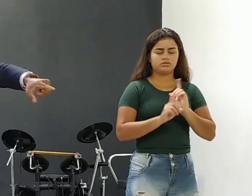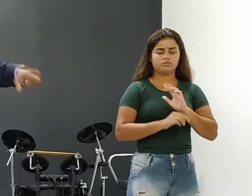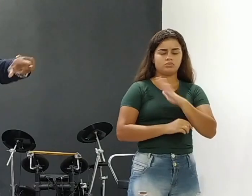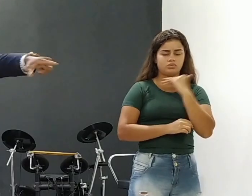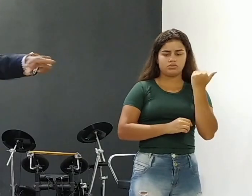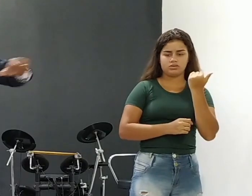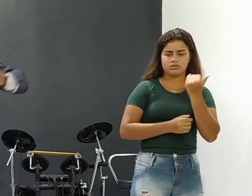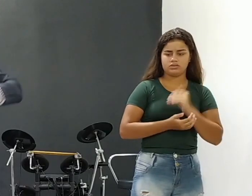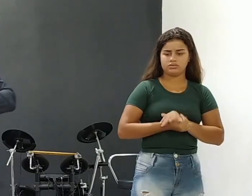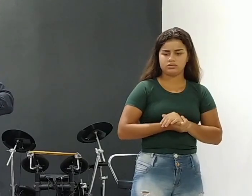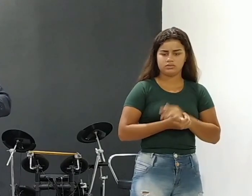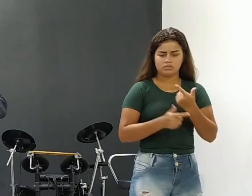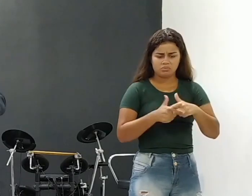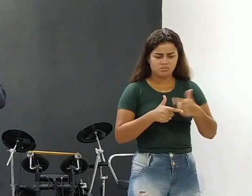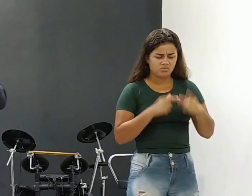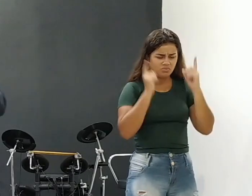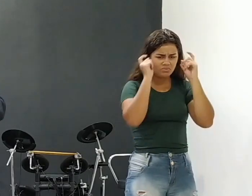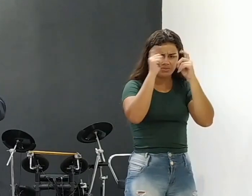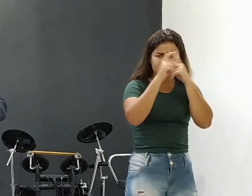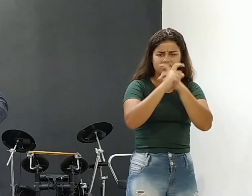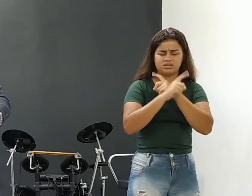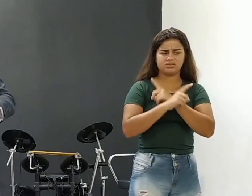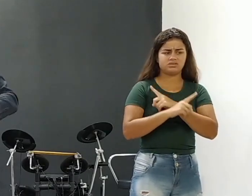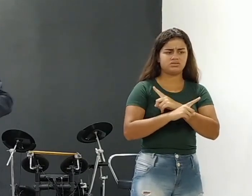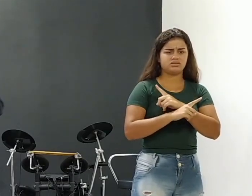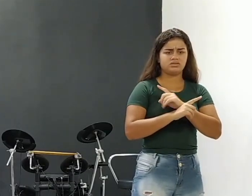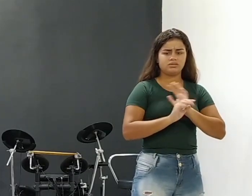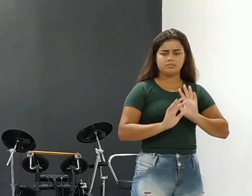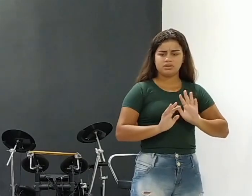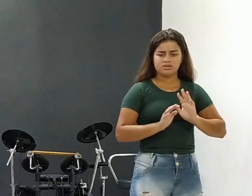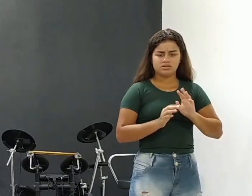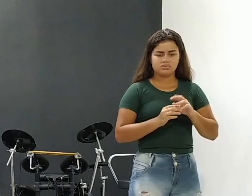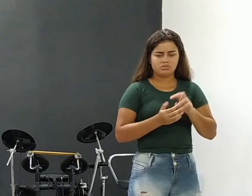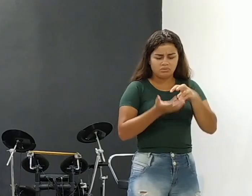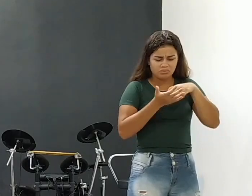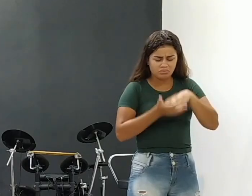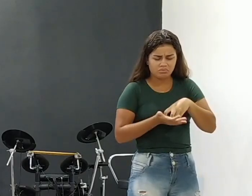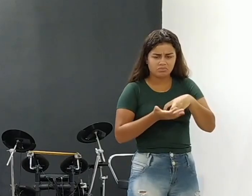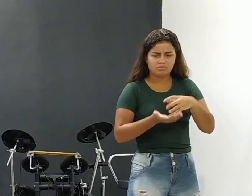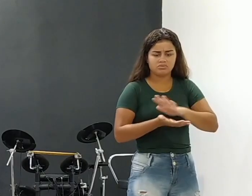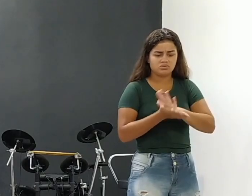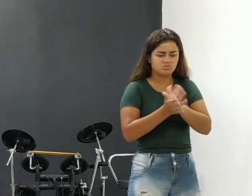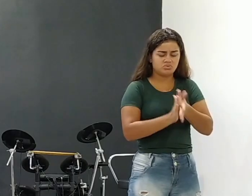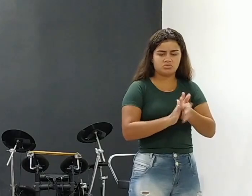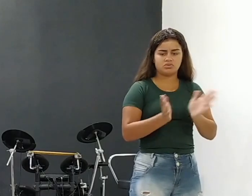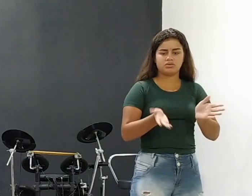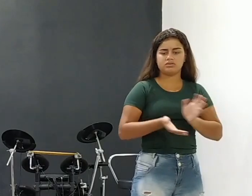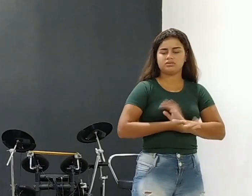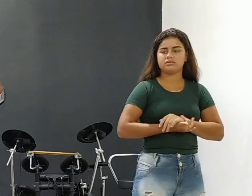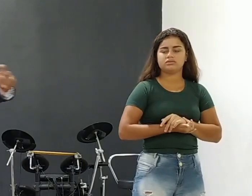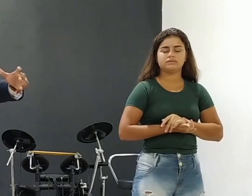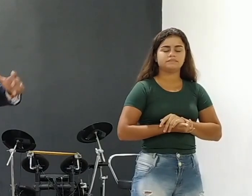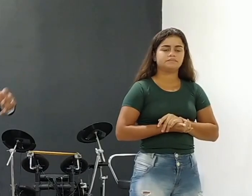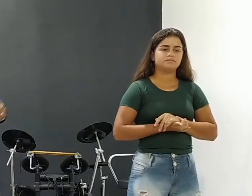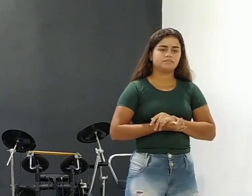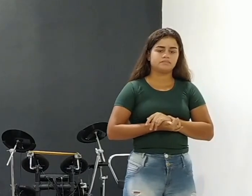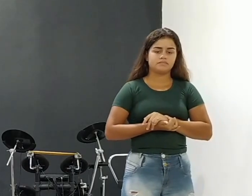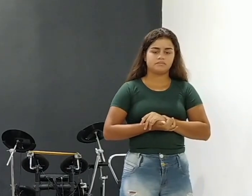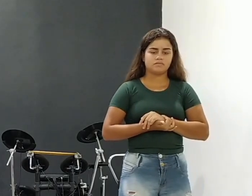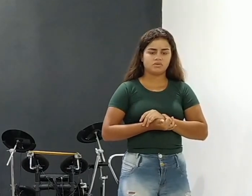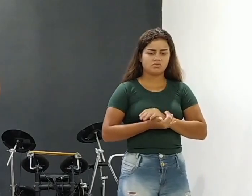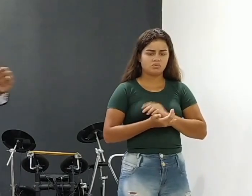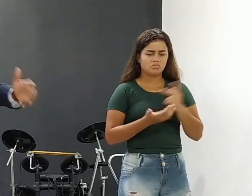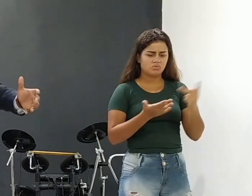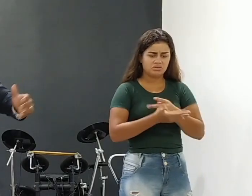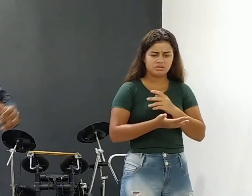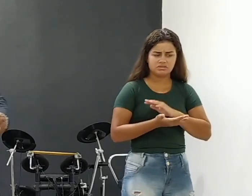por essa situação, por esse aperto, mas não se dobra? Por que está passando por tudo isso, mas não acontece